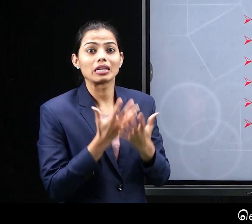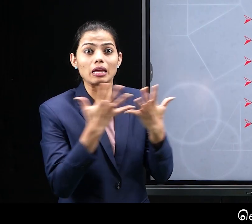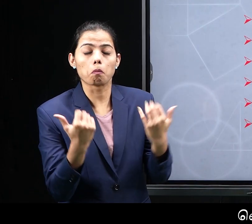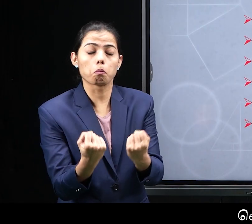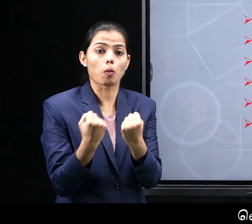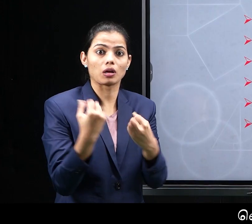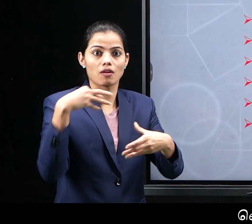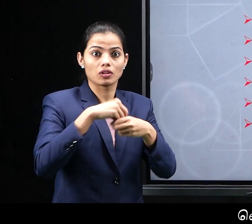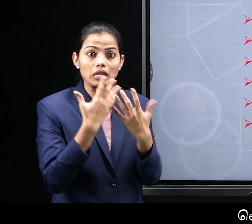வெட்டாகணம்,